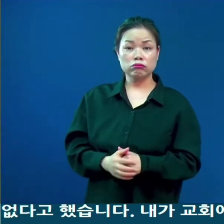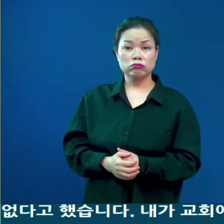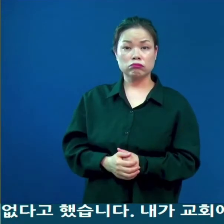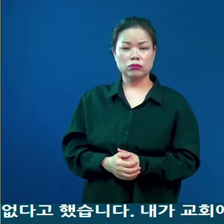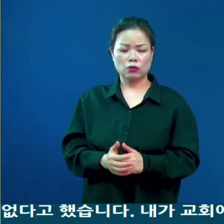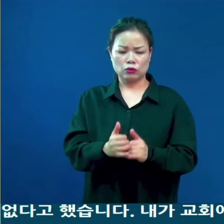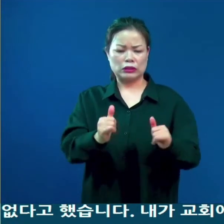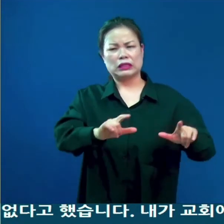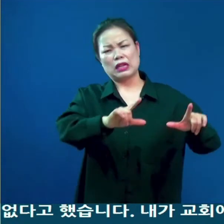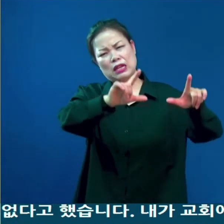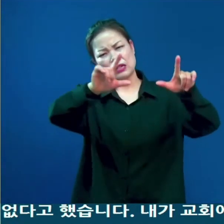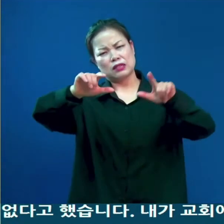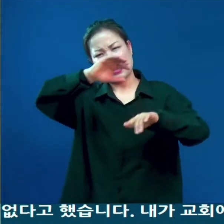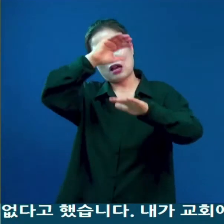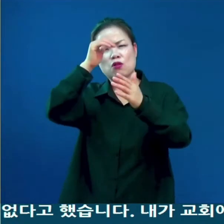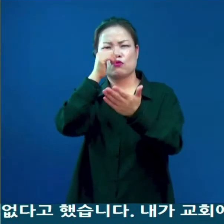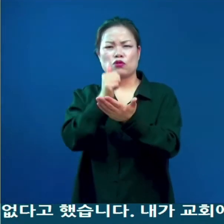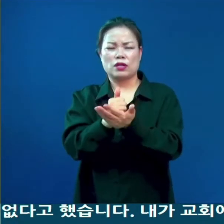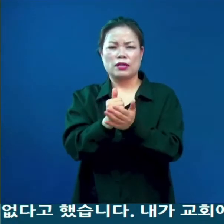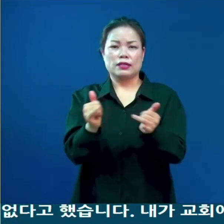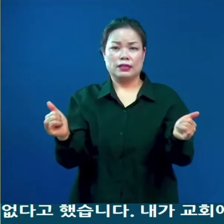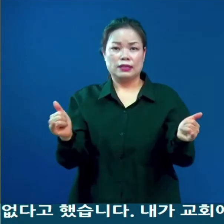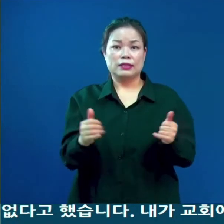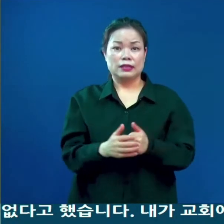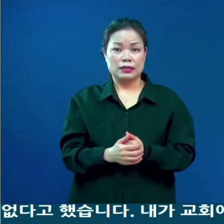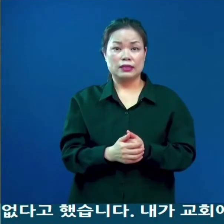우리 인생들은 다 죄인이라는 겁니다.